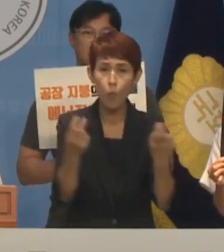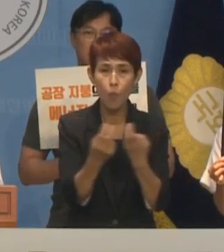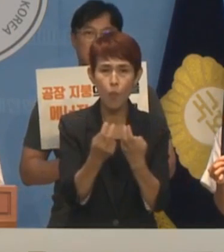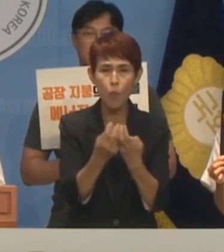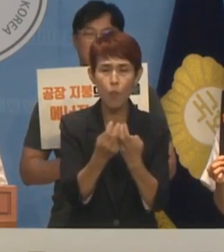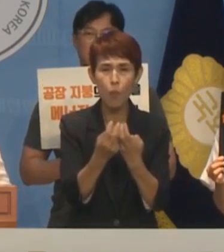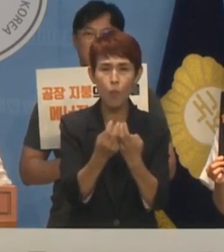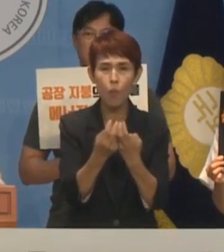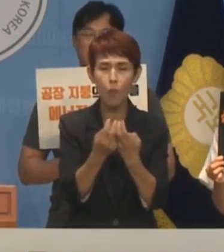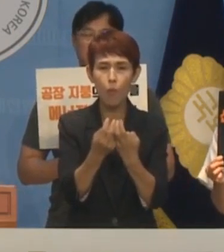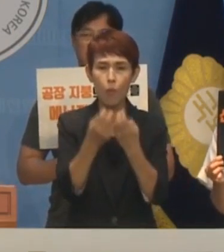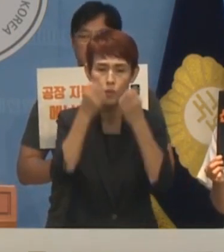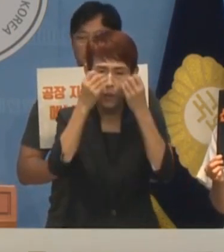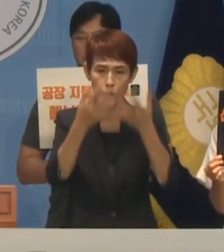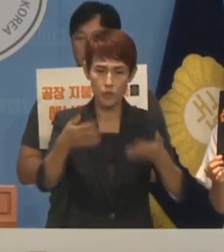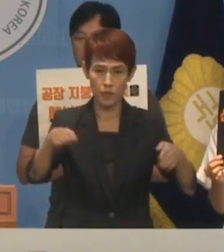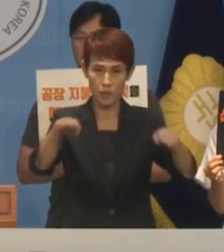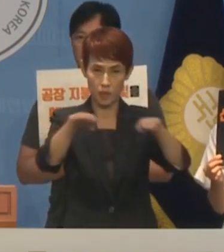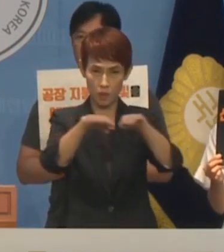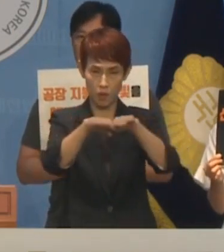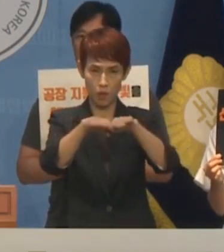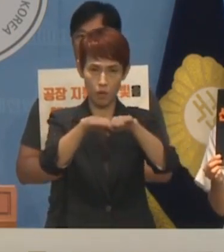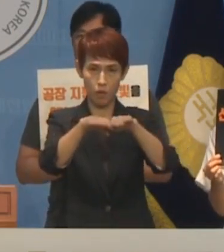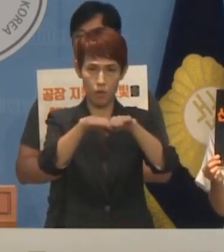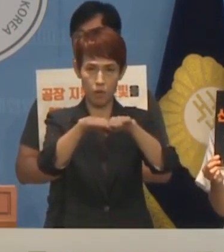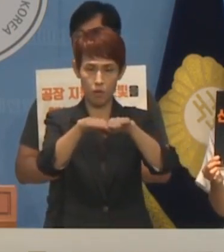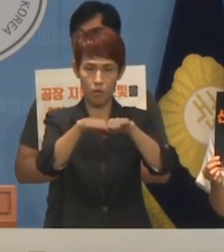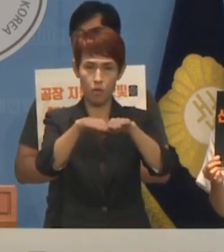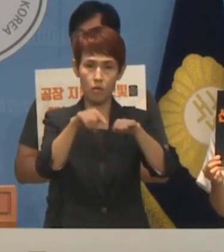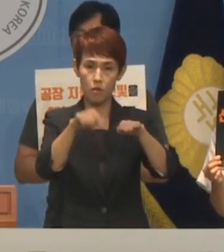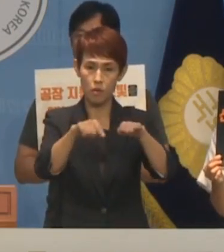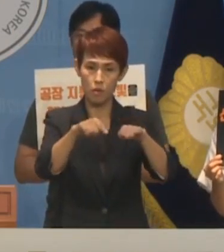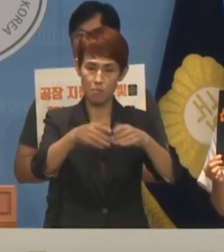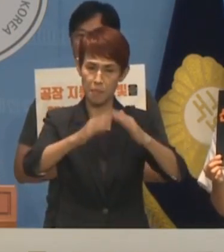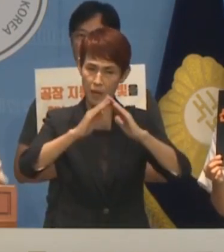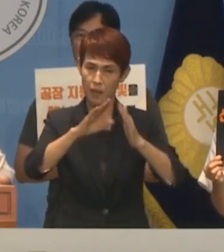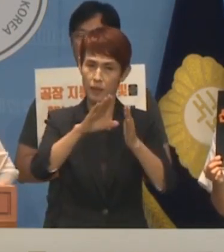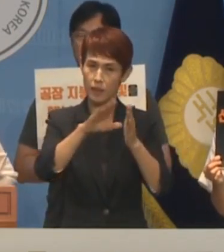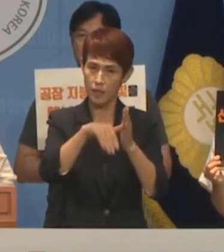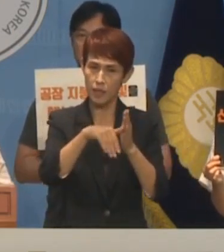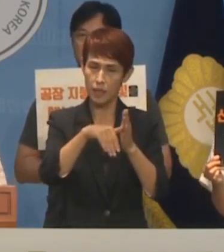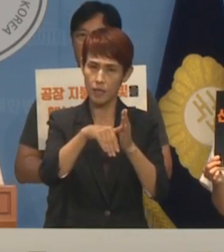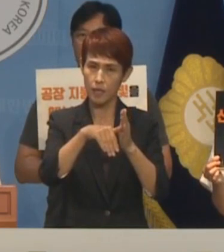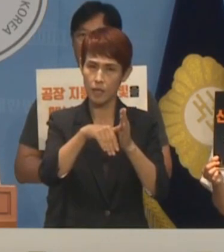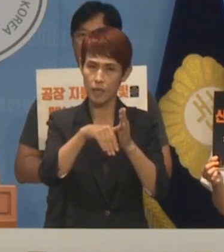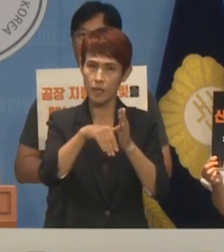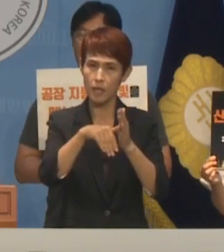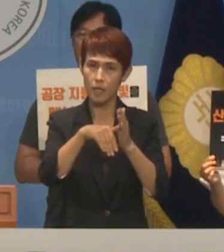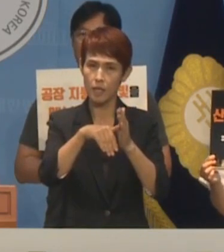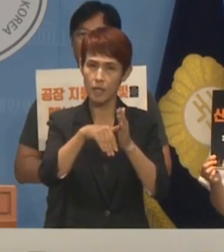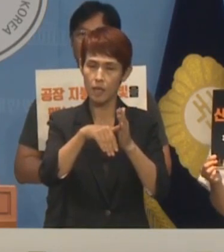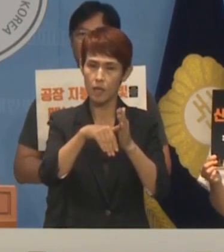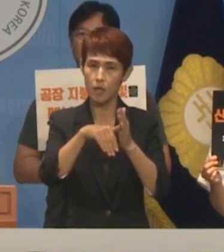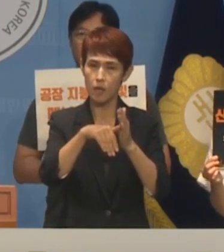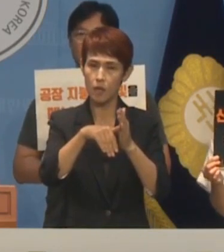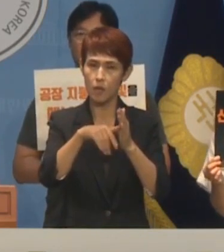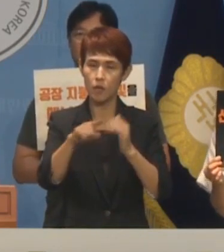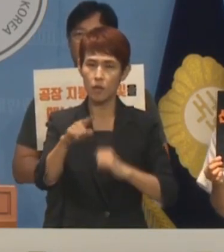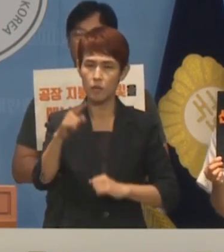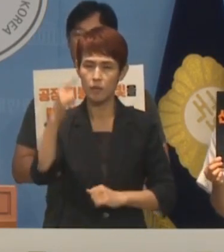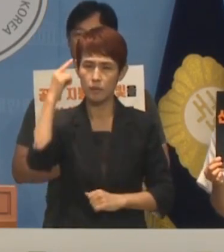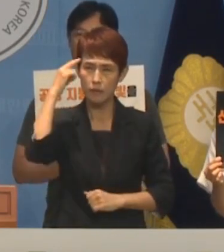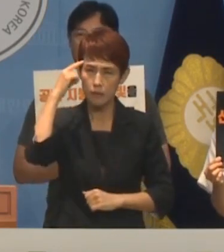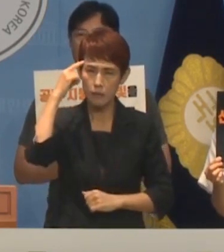이런 새로운 시설을 공장 내 생산과 관계없는 시설을 설치하는 것에 대한 인식의 어떤 장애물,